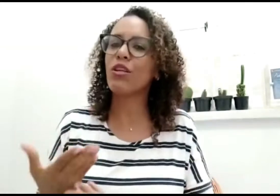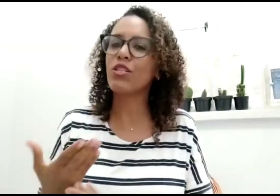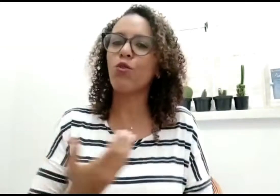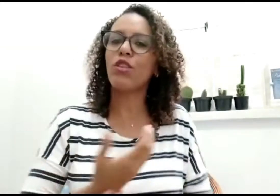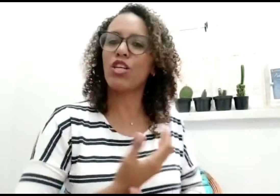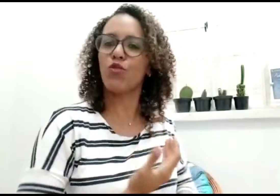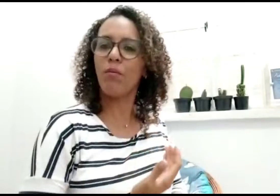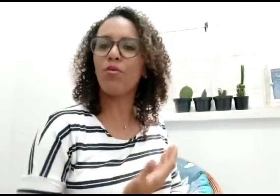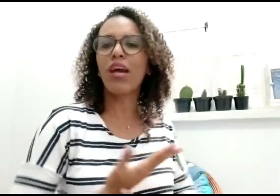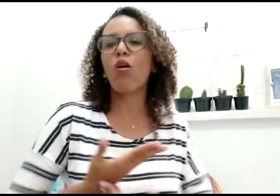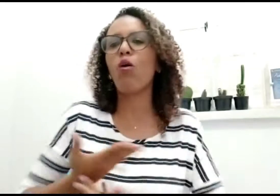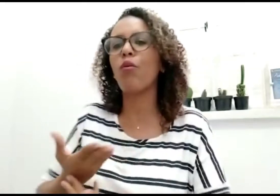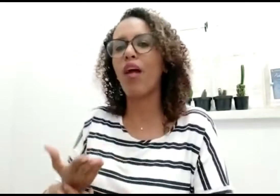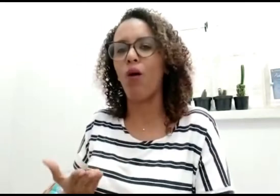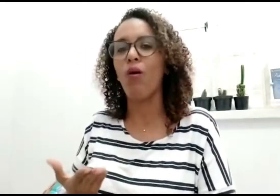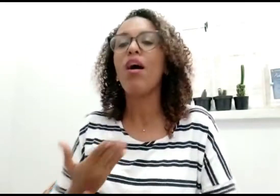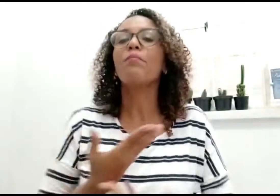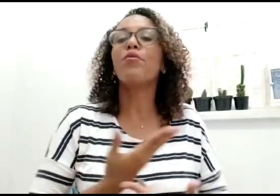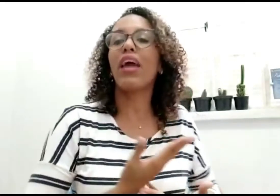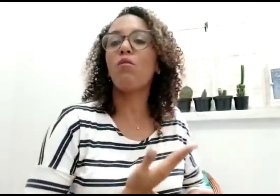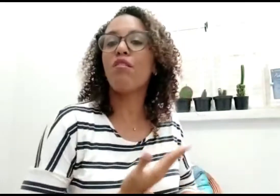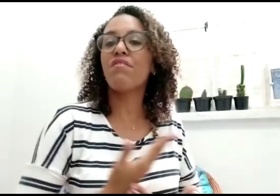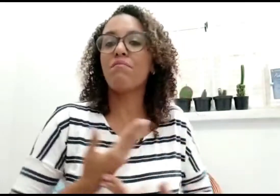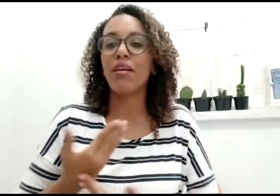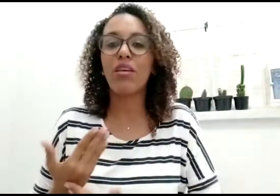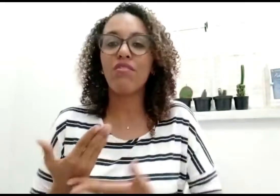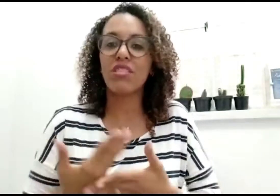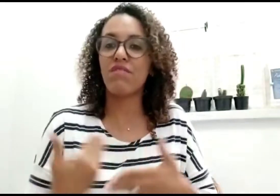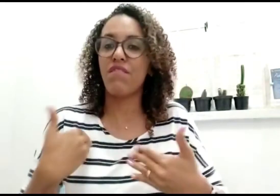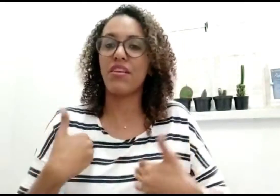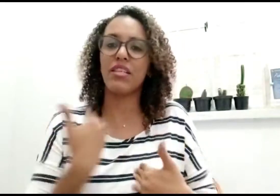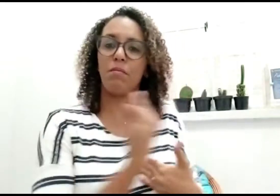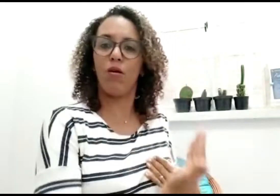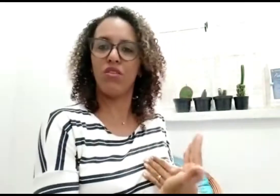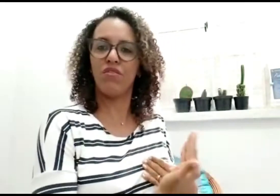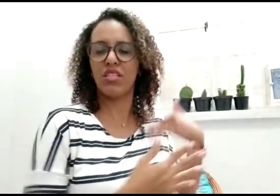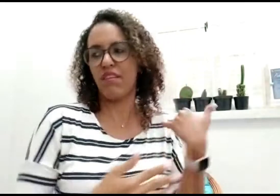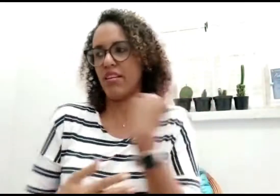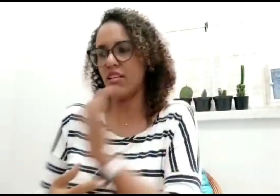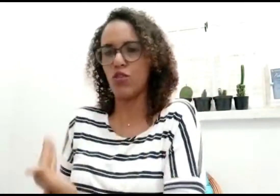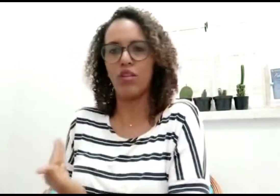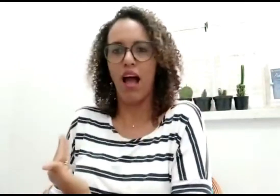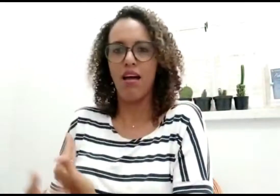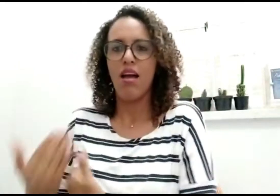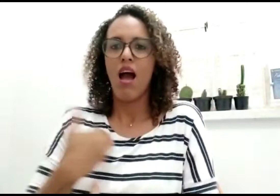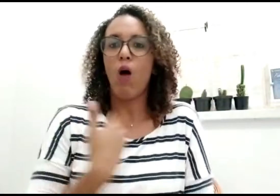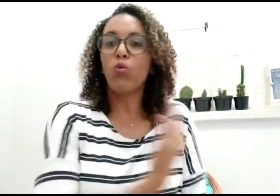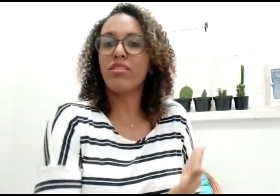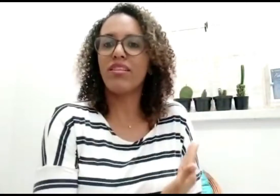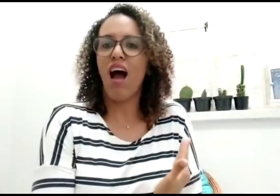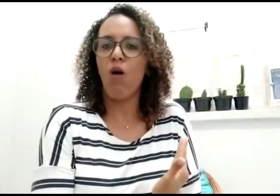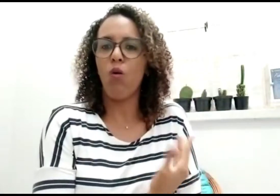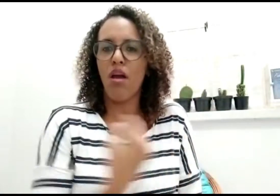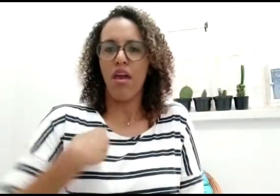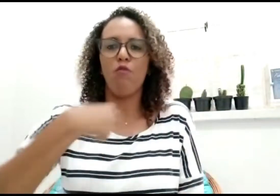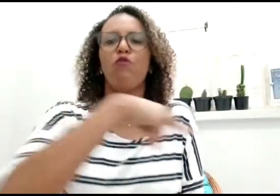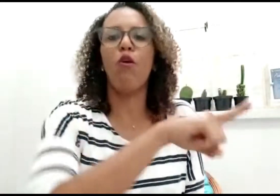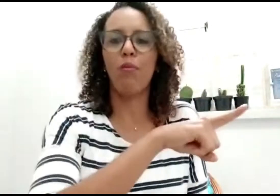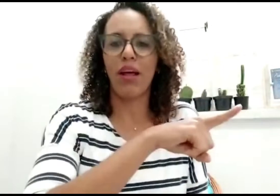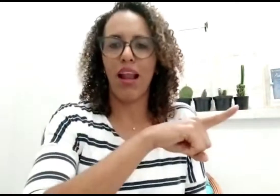esse contexto. E por que corporal? Porque é o movimento que você vai fazer, para onde você vai direcionar. O sinal, eu vou para